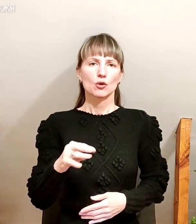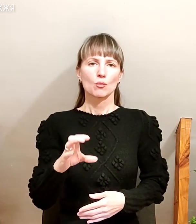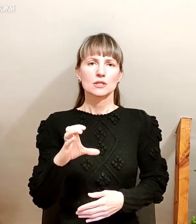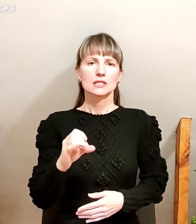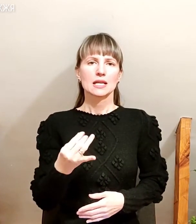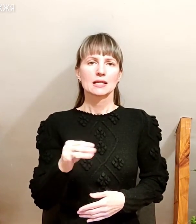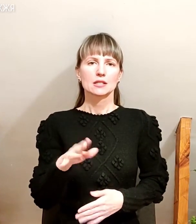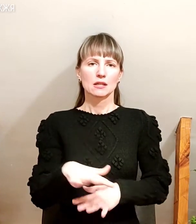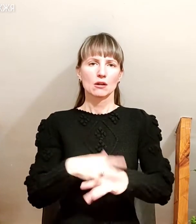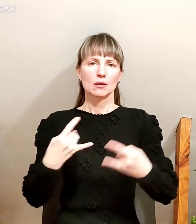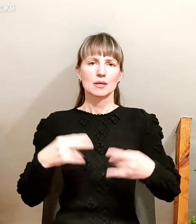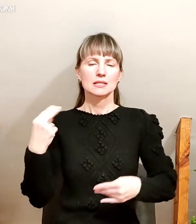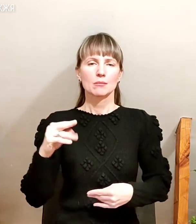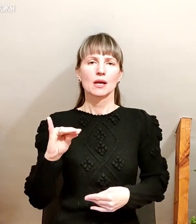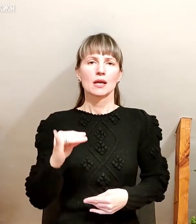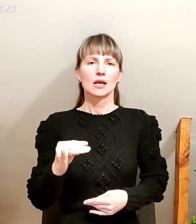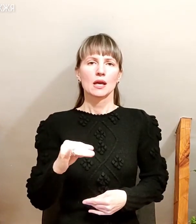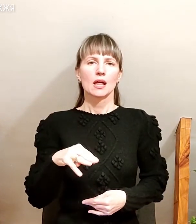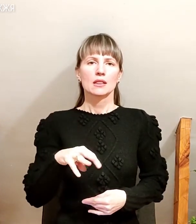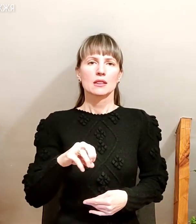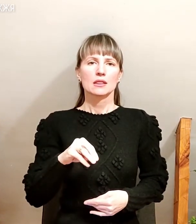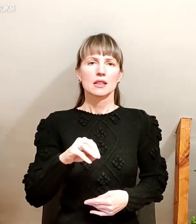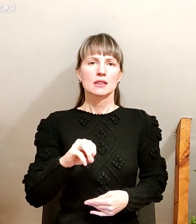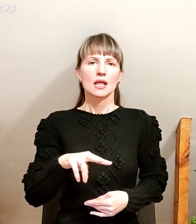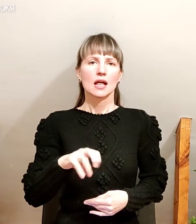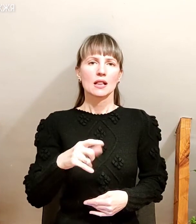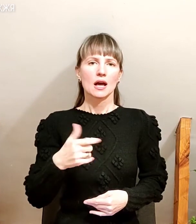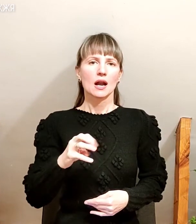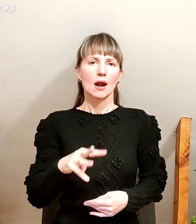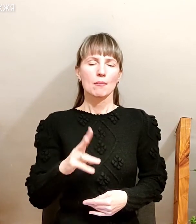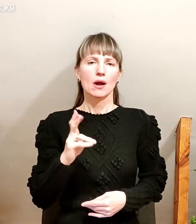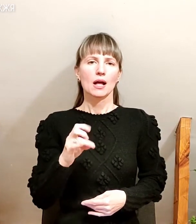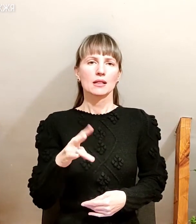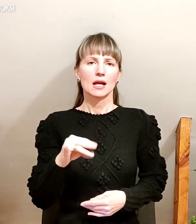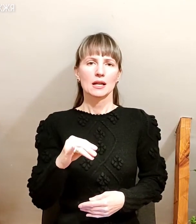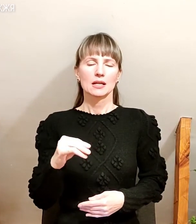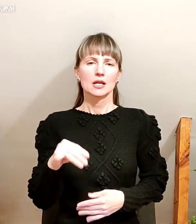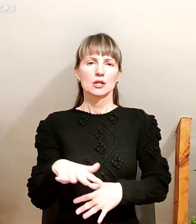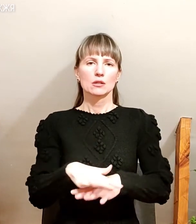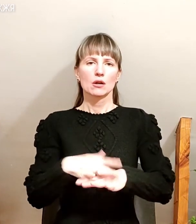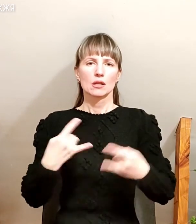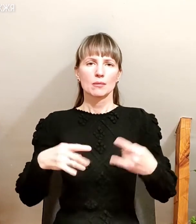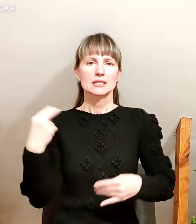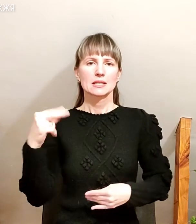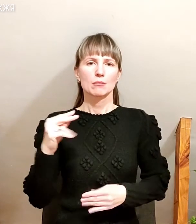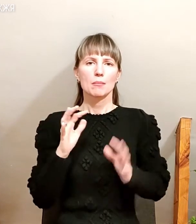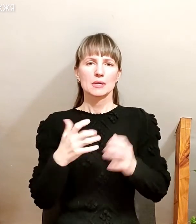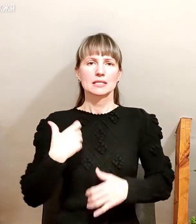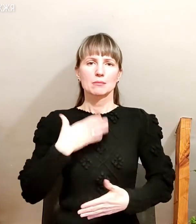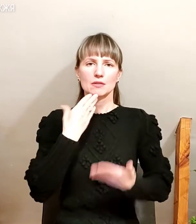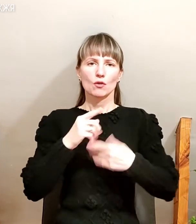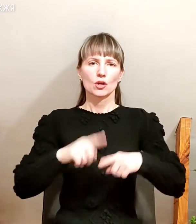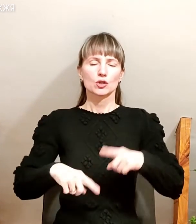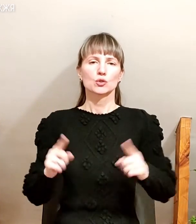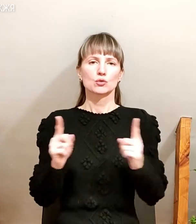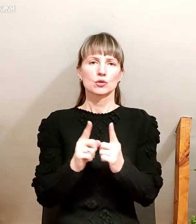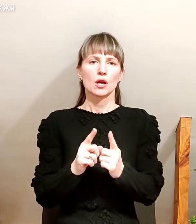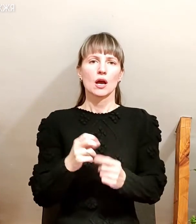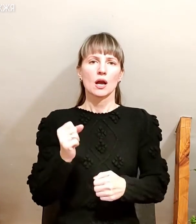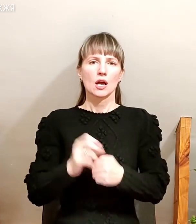Запоріжжя і в офіційному телеграм-каналі Суспільного Запоріжжя. Бережіть себе та своїх рідних. Побачимось, що 2 години ми будемо